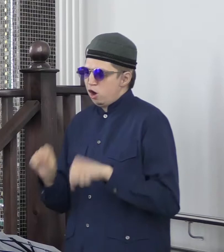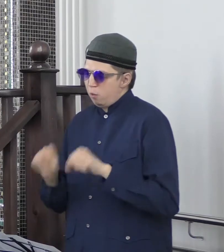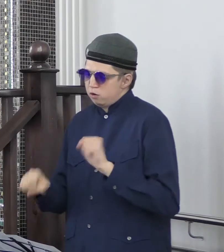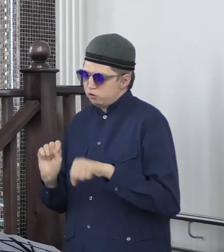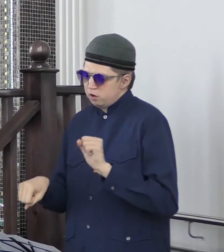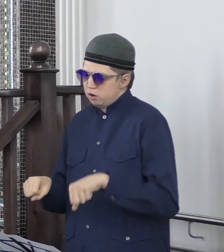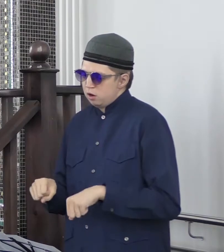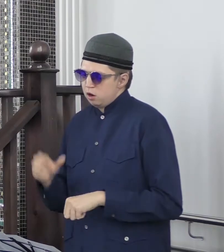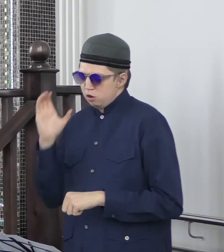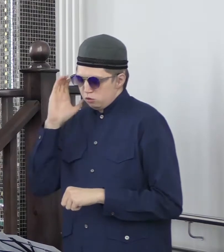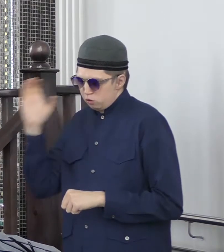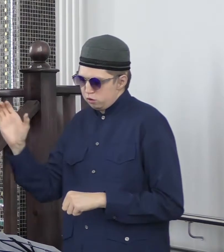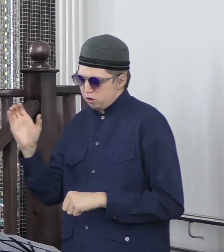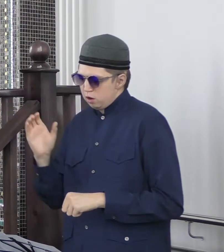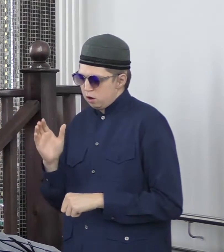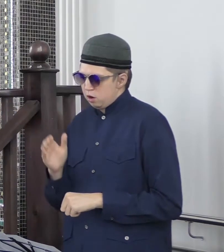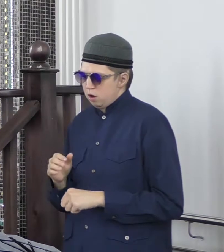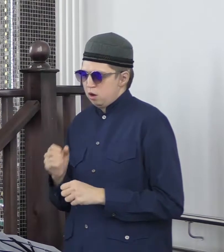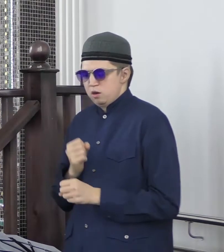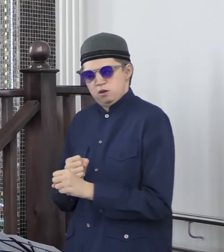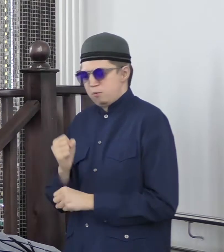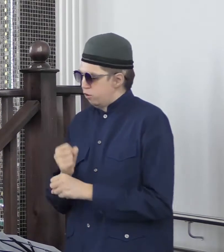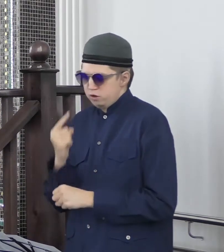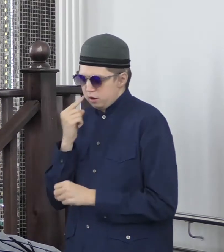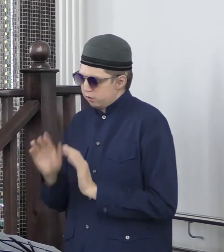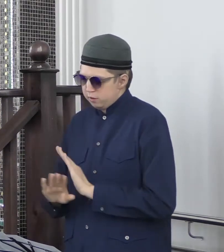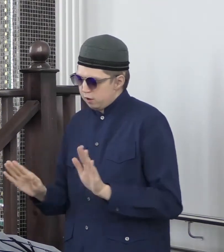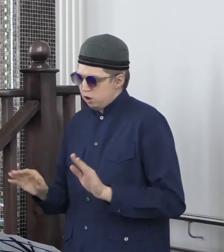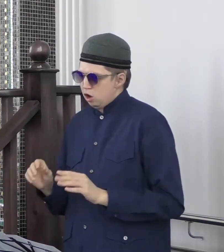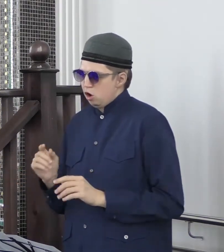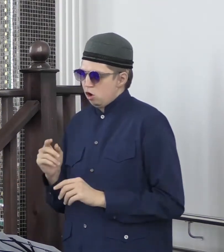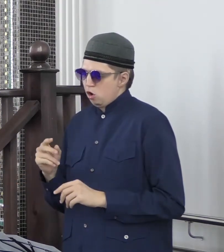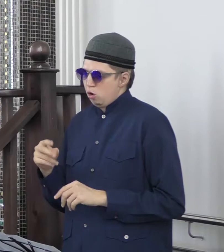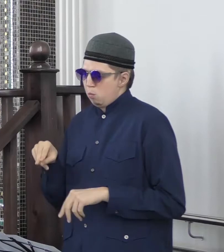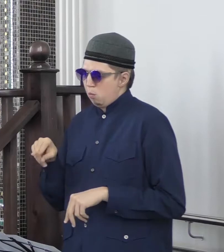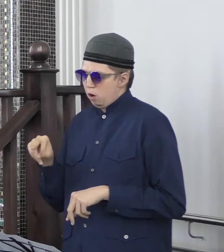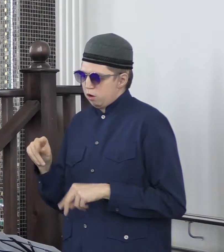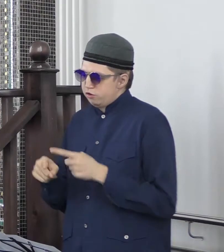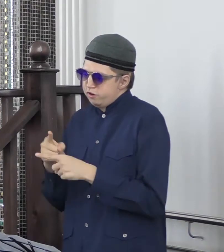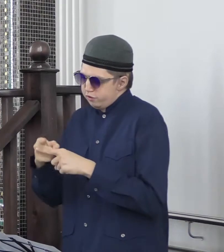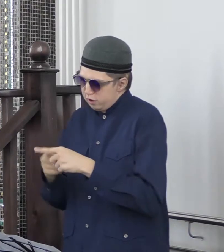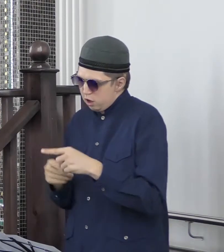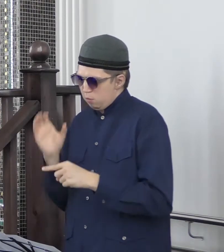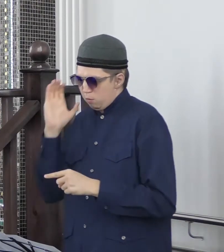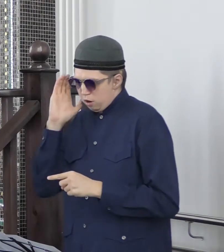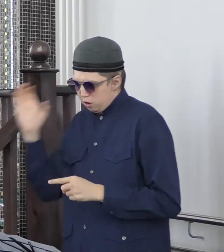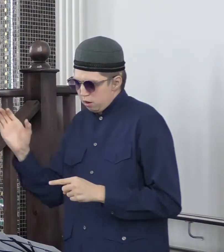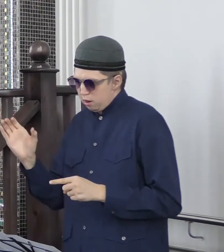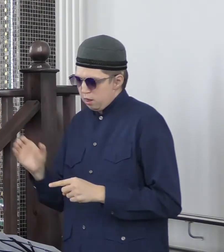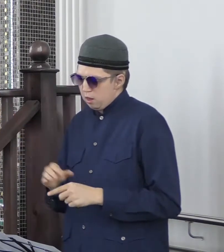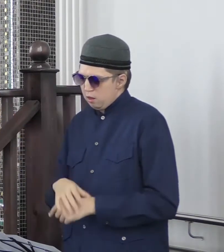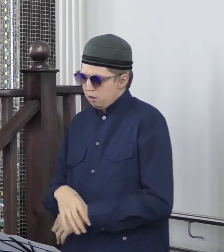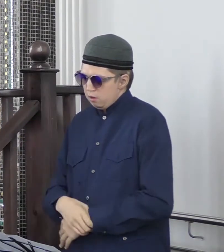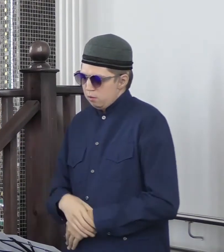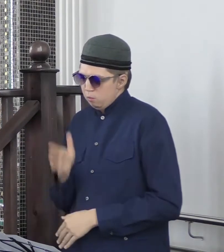возможностей слушать проповеди. Не обязательно слушать 20 минут, полчаса. 3-4 минуты послушай, это расскажи